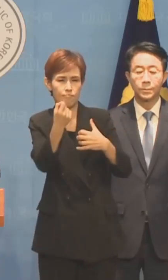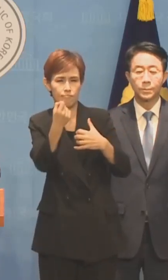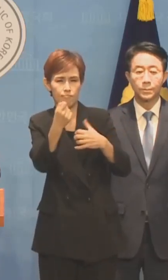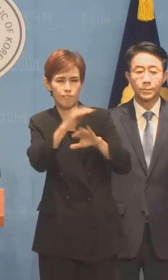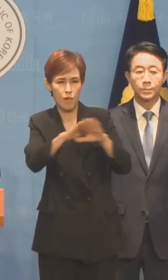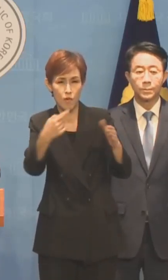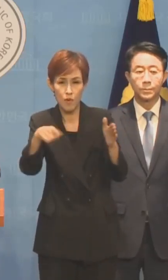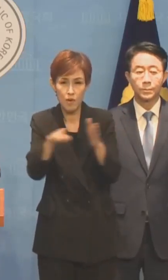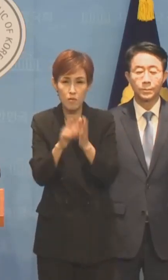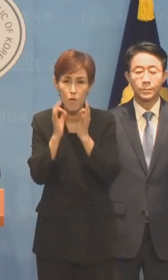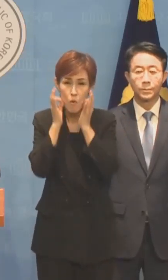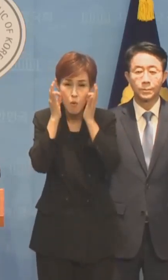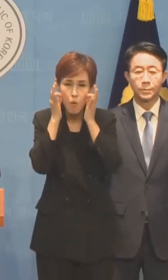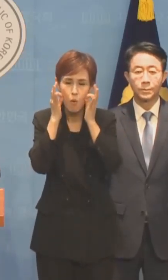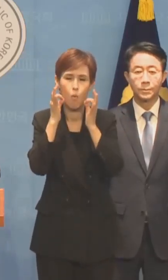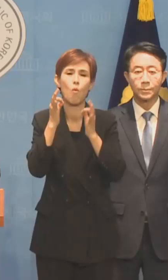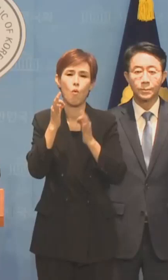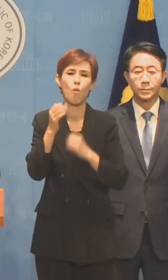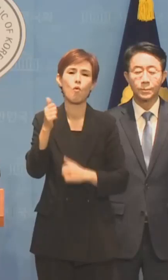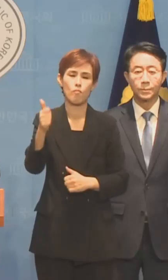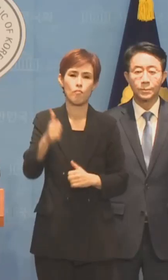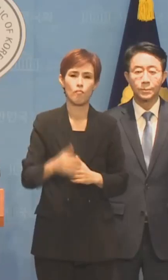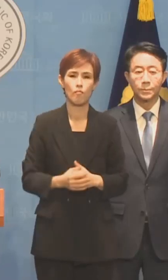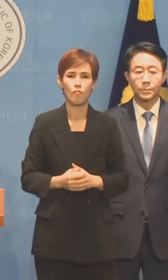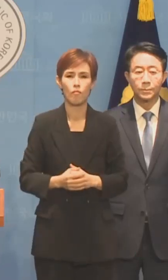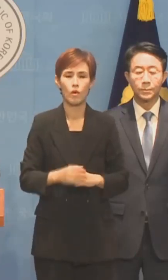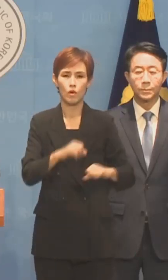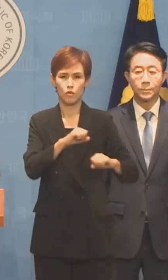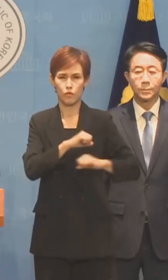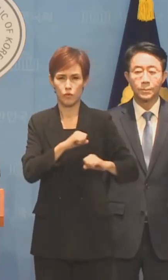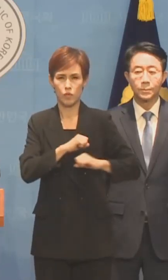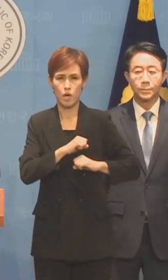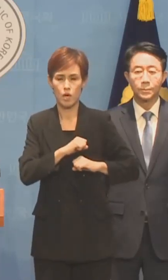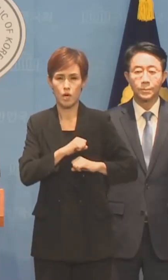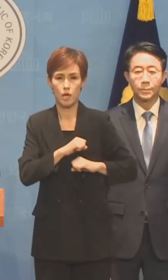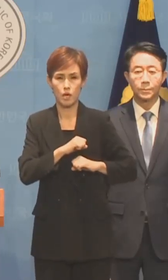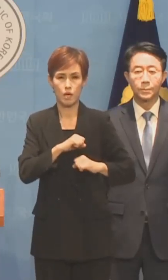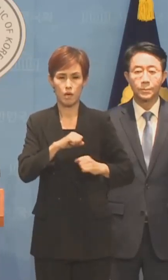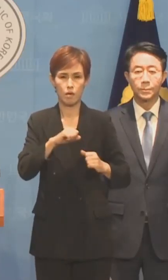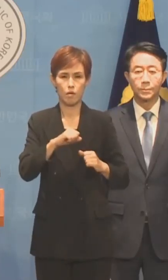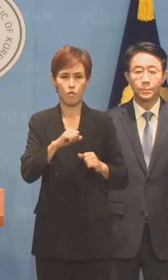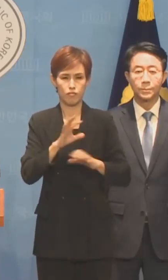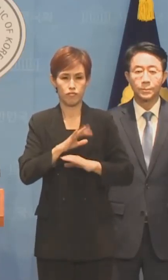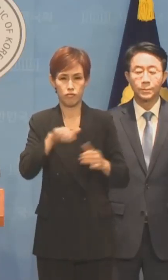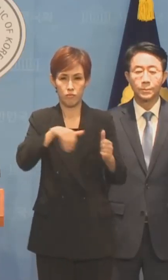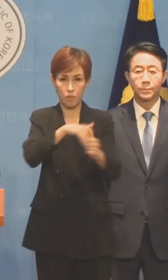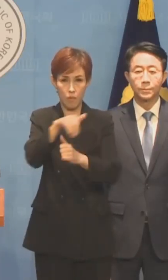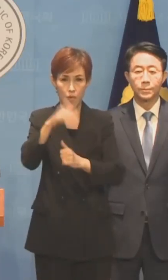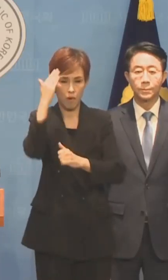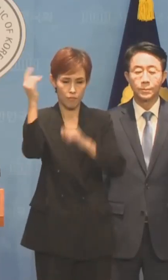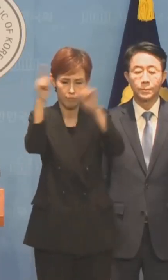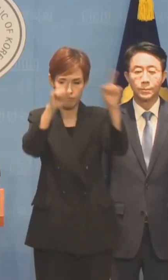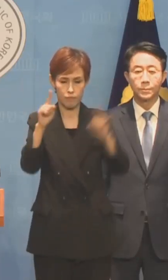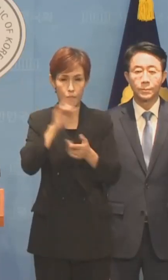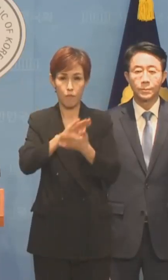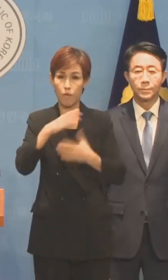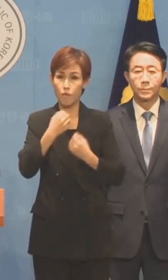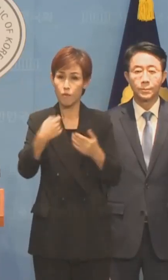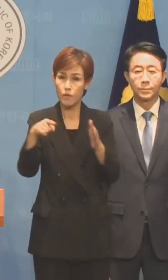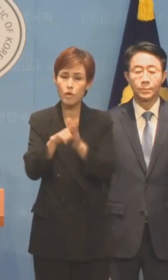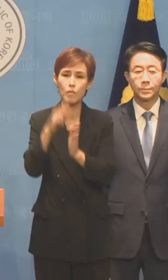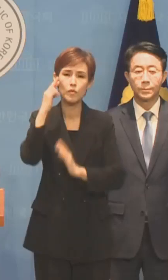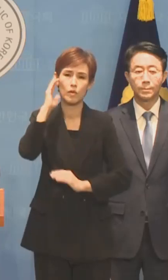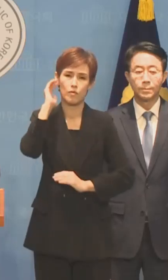노력은 높이 평가받고 있다. 군사적 긴장이 고조된 한반도의 평화와 안정을 위해 트럼프